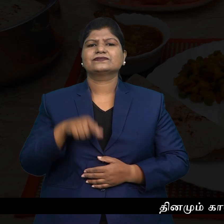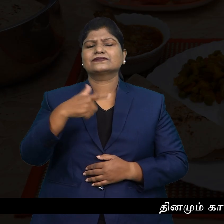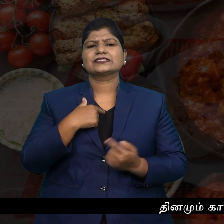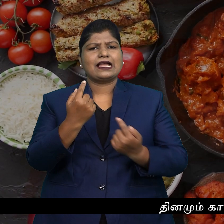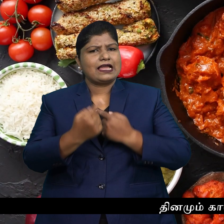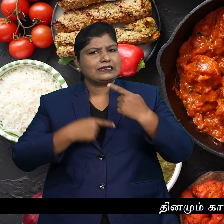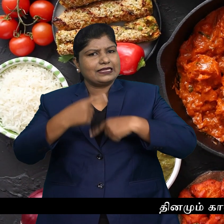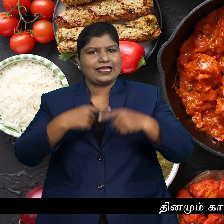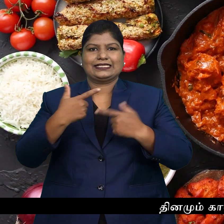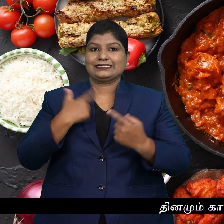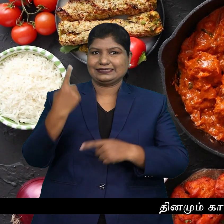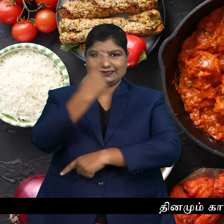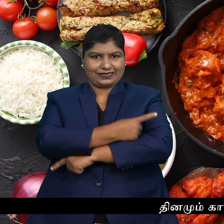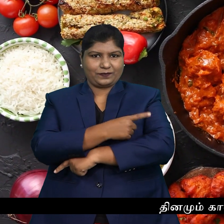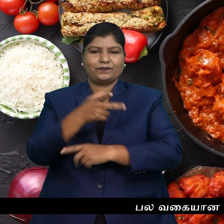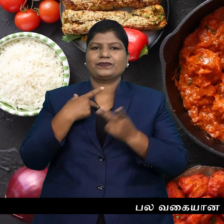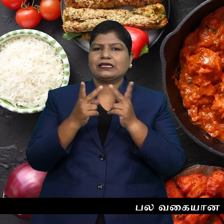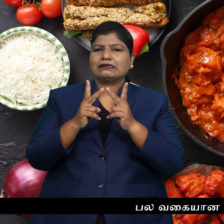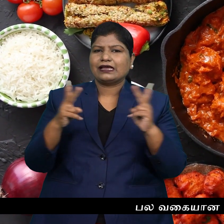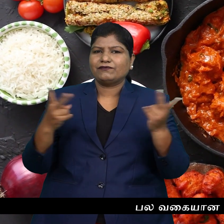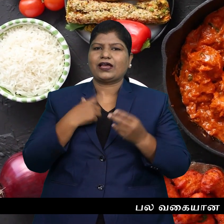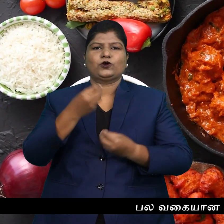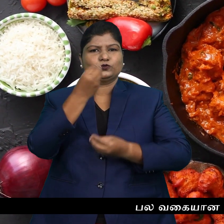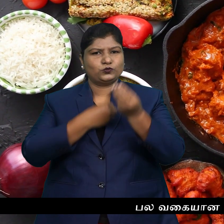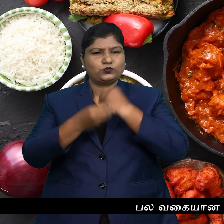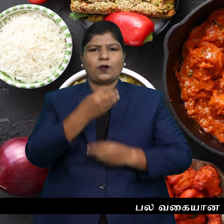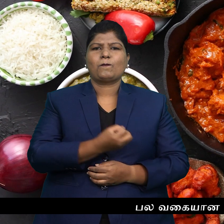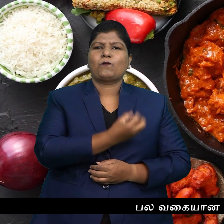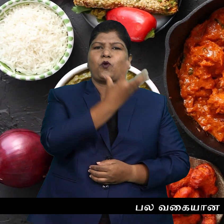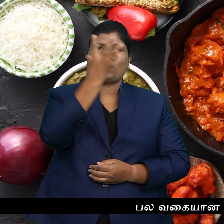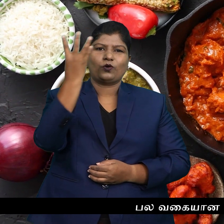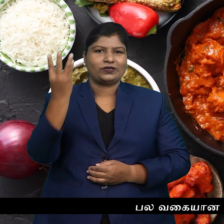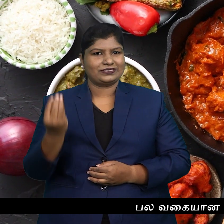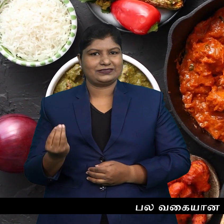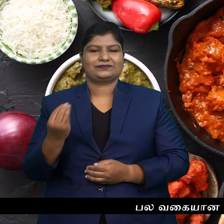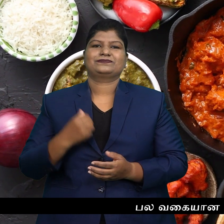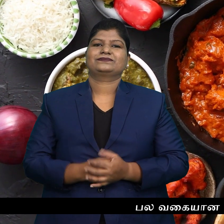தினமும் காலை முதல் இரவு வரை பல வகையான உணவுகளை உண்கிறோம்.